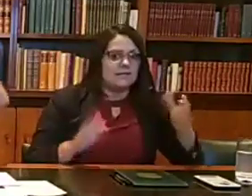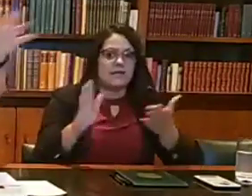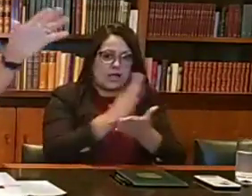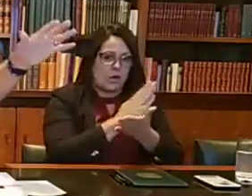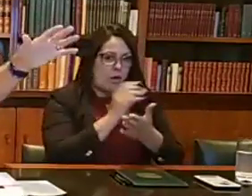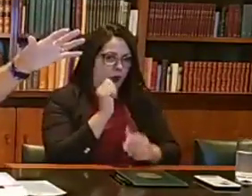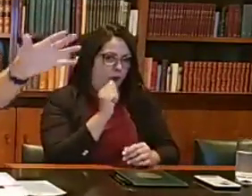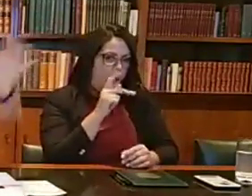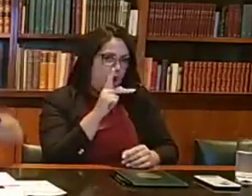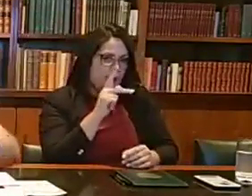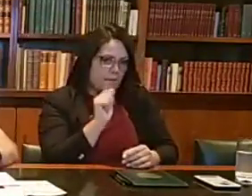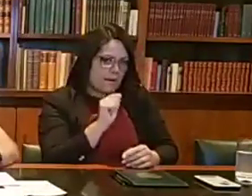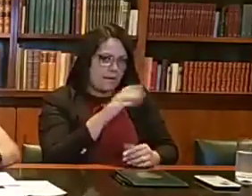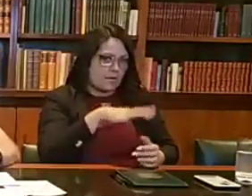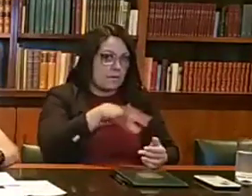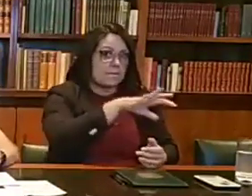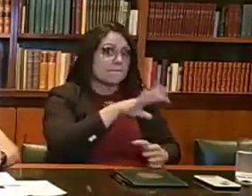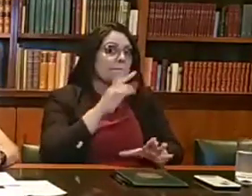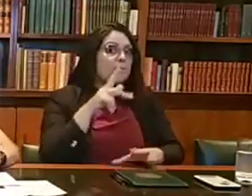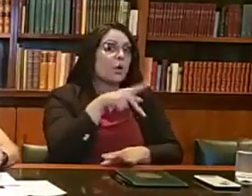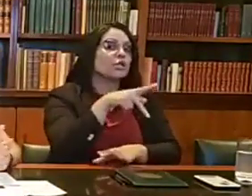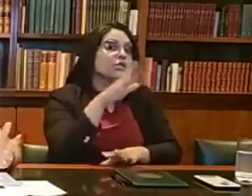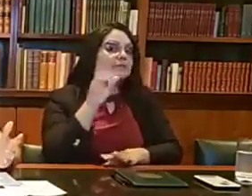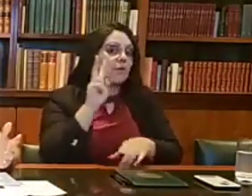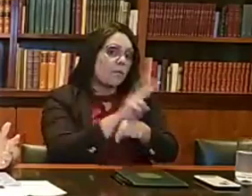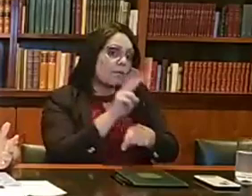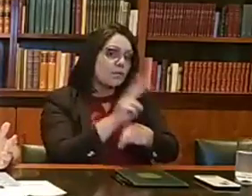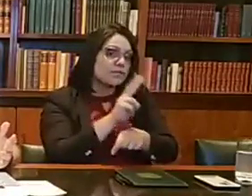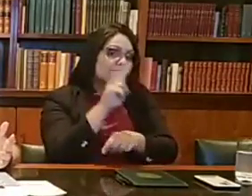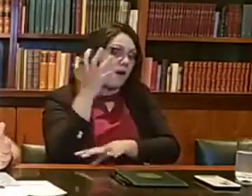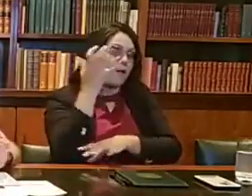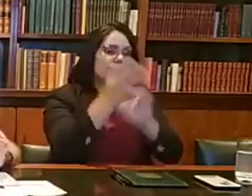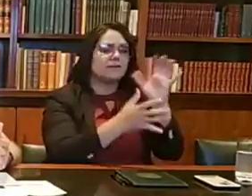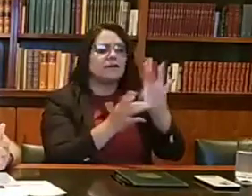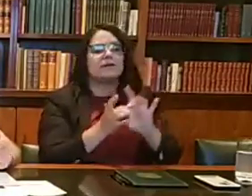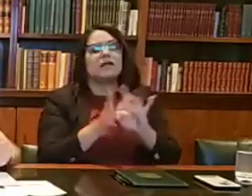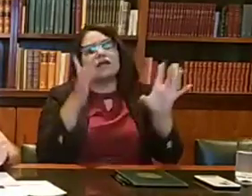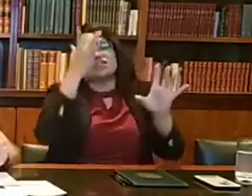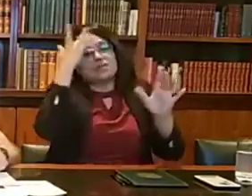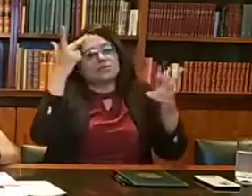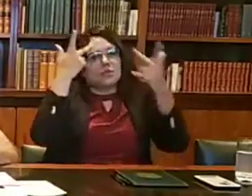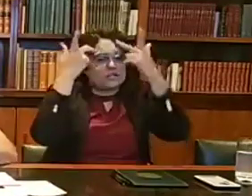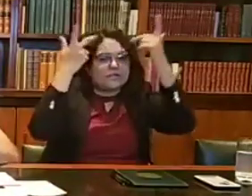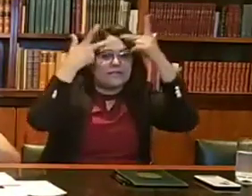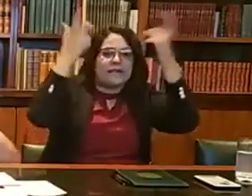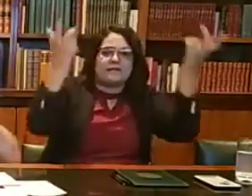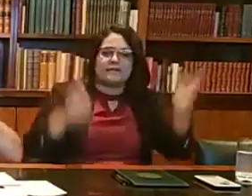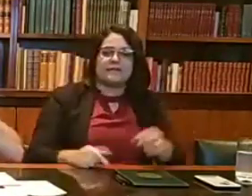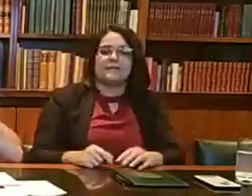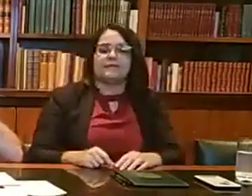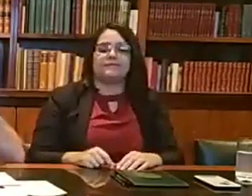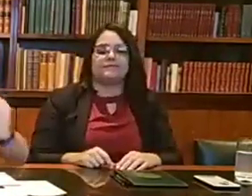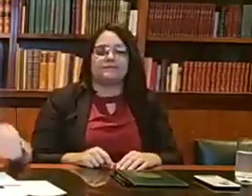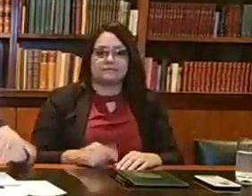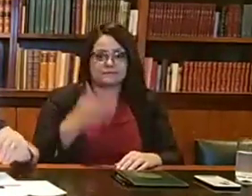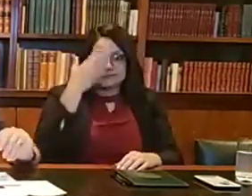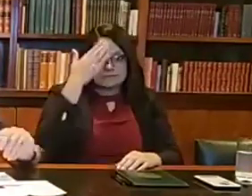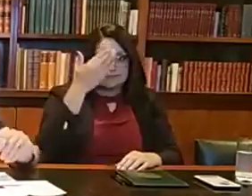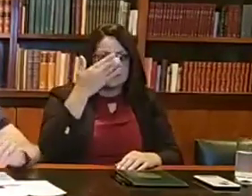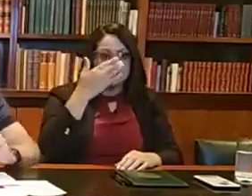por ali, o Nordeste é a mesma coisa. Tá, deixa o pessoal se divertir. Capitão, deixa... 25% do